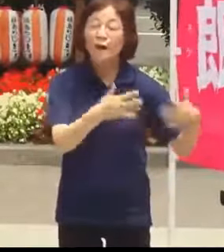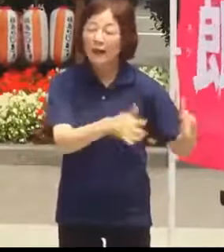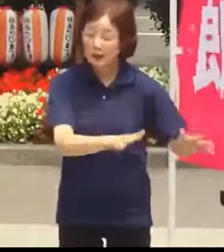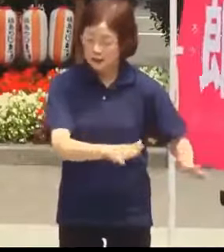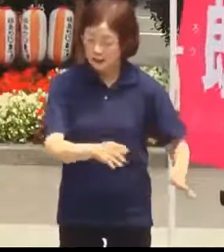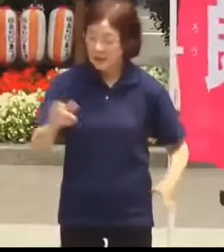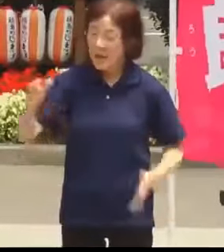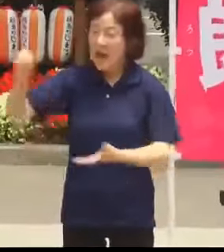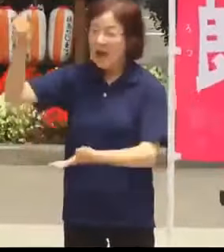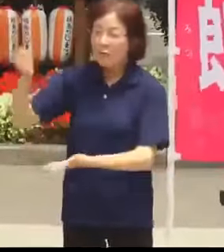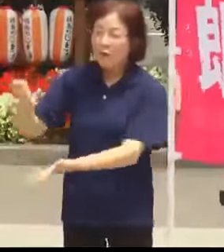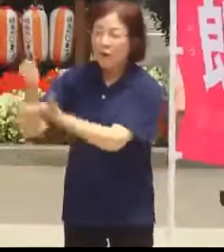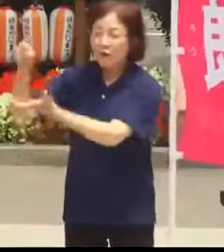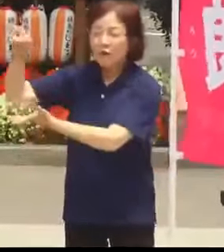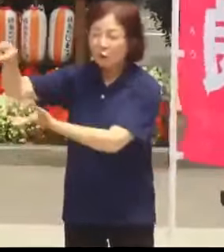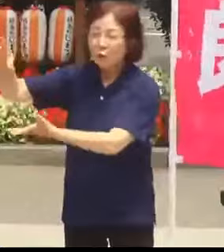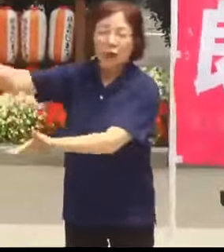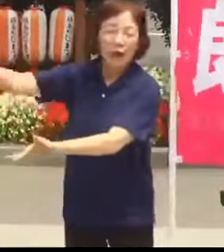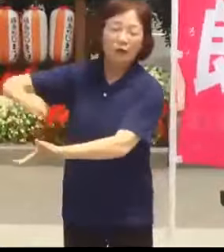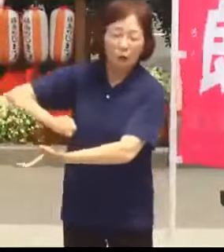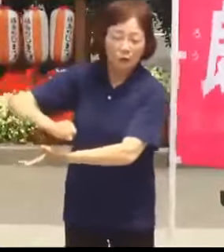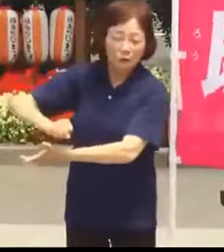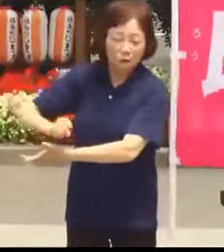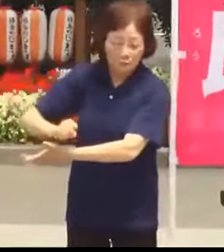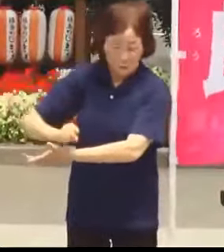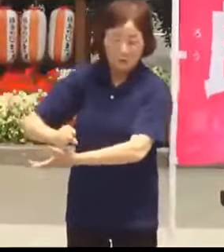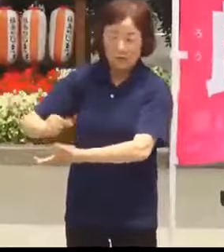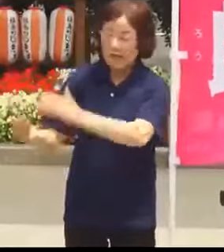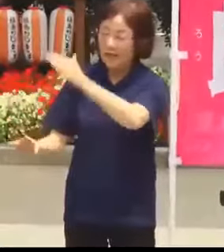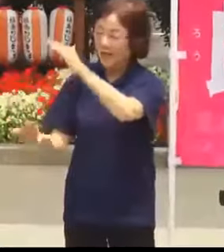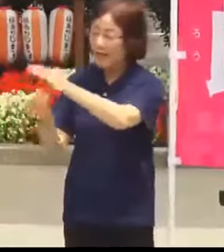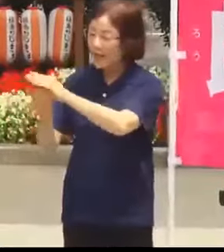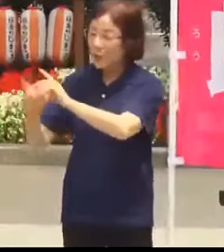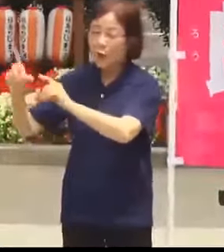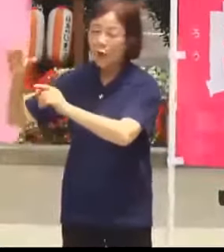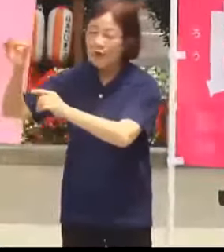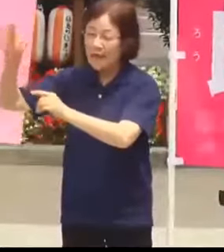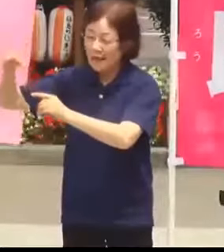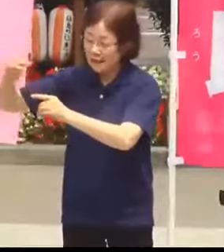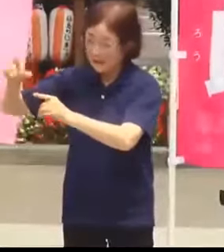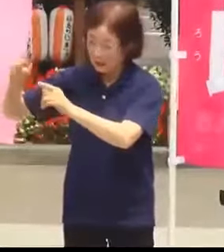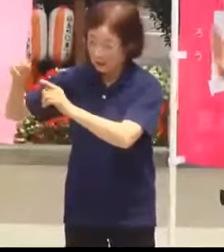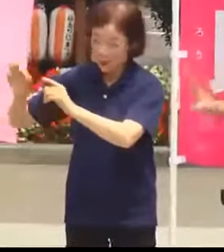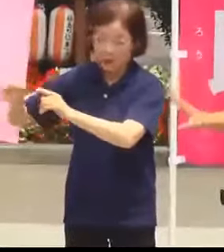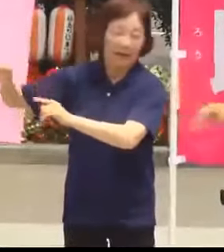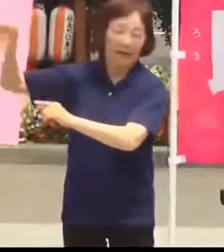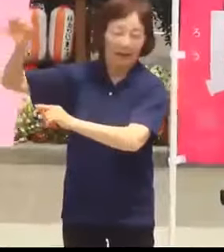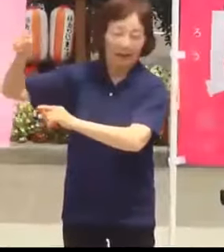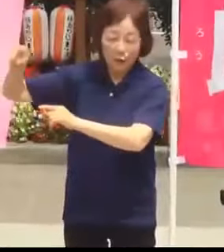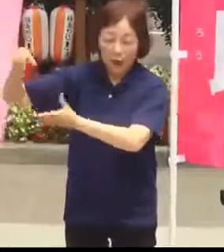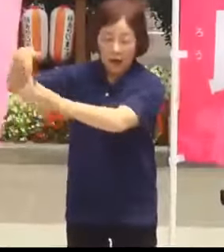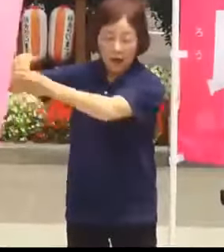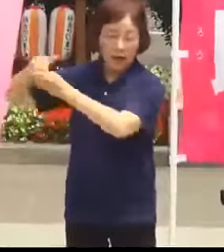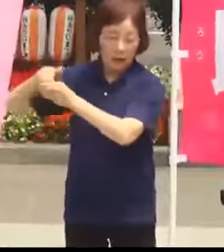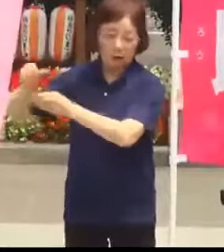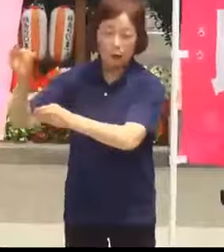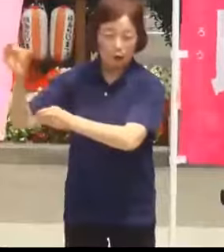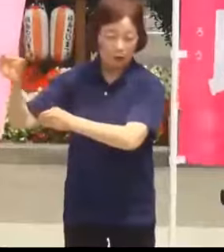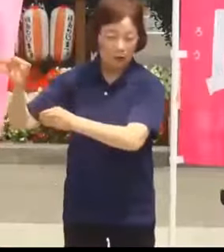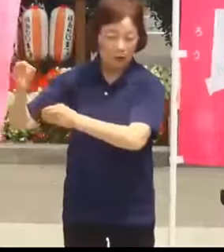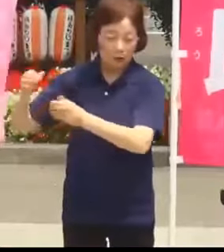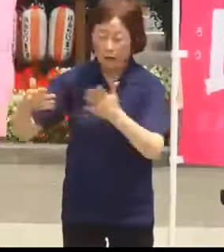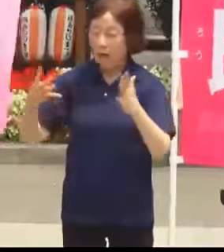ところからちゃんと頂けって話ですからそういうことはいたしません最高税率の引上げこれが所得税そしてもう一つ